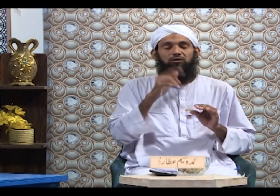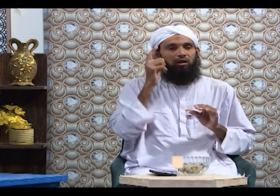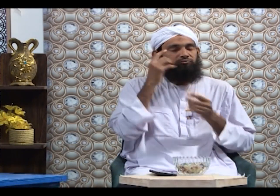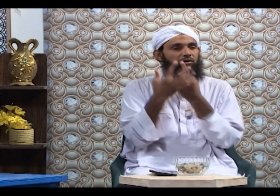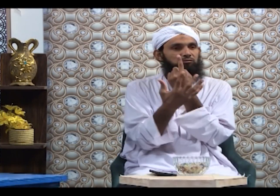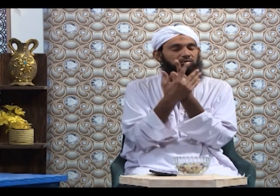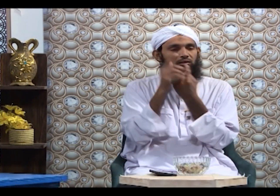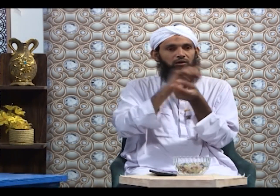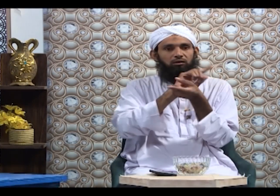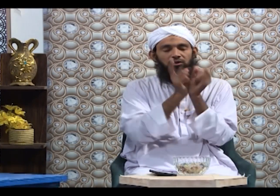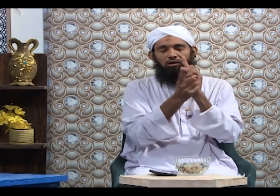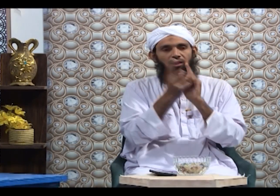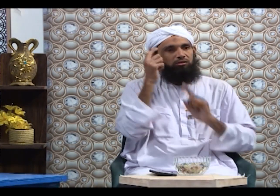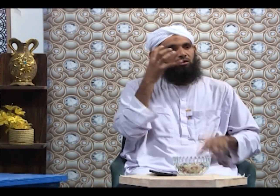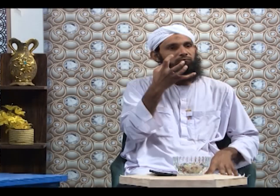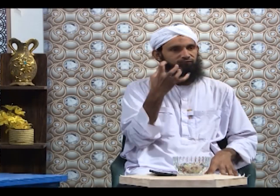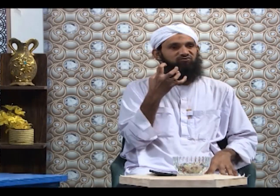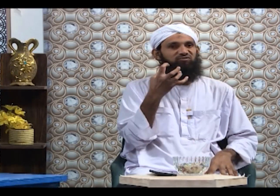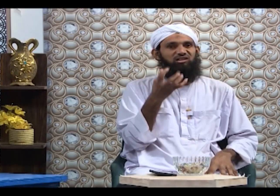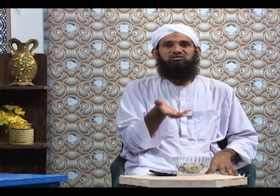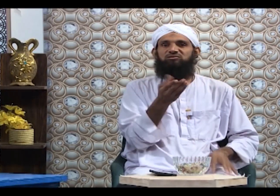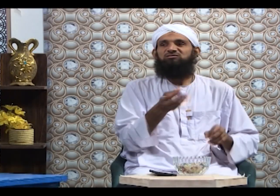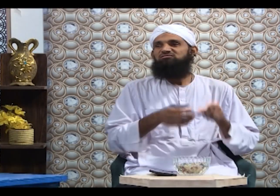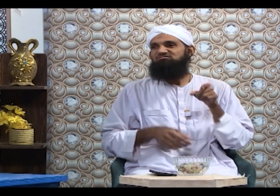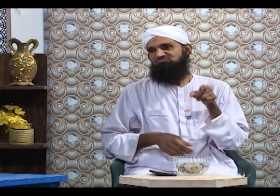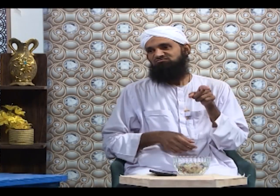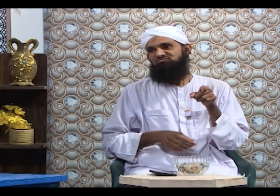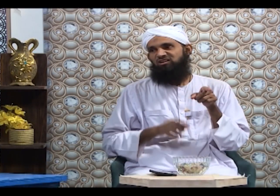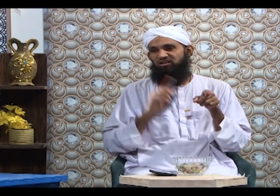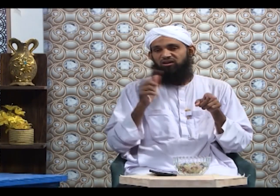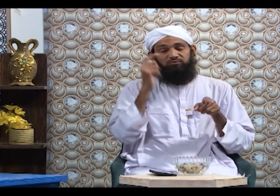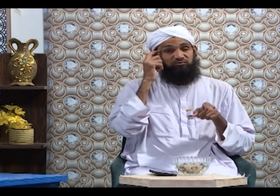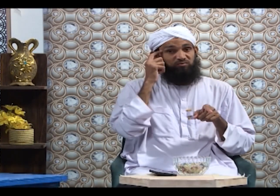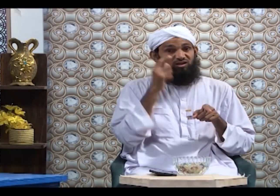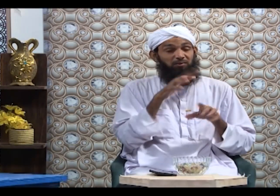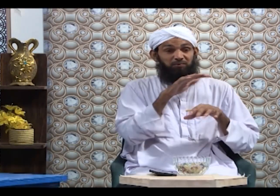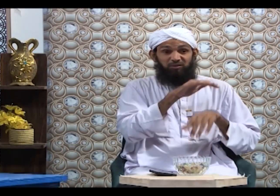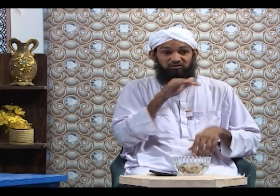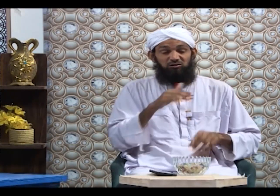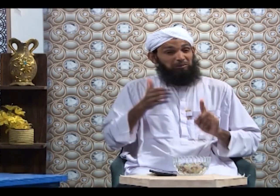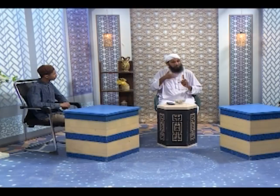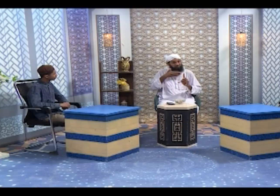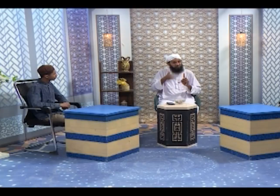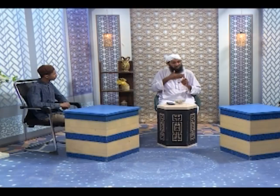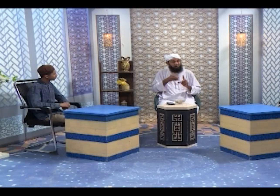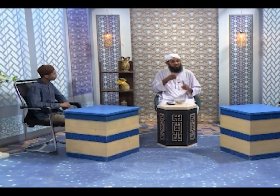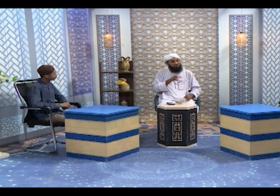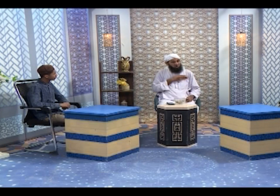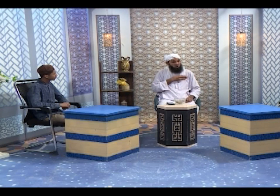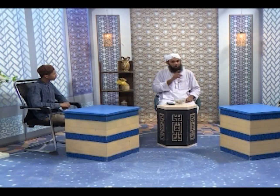بدظن اور مزید ڈھیٹ ہو جاتا ہے۔ لہذا بچوں کو ڈرانے دھمکانے مار پیٹ کرنے کے بجائے حکمت عملی اور